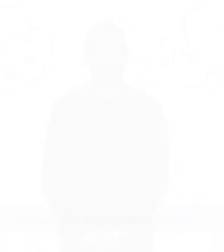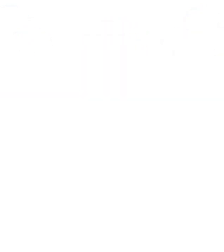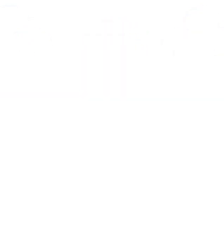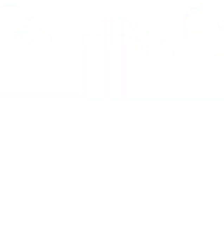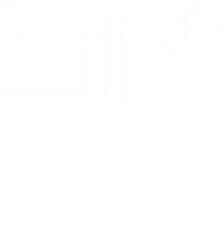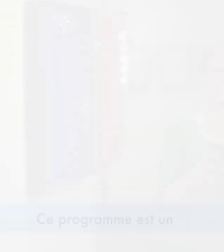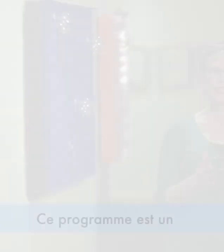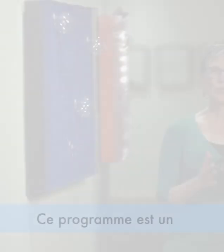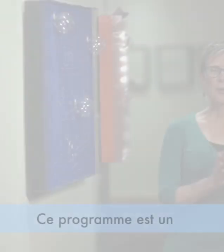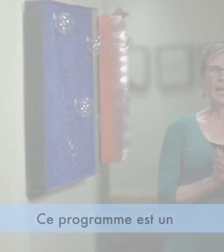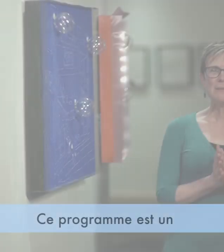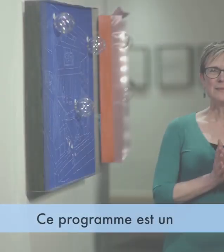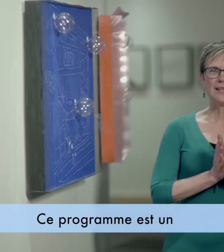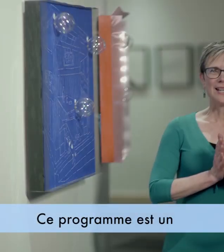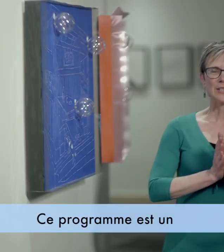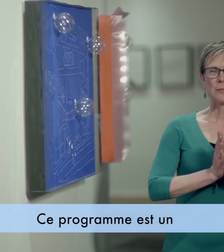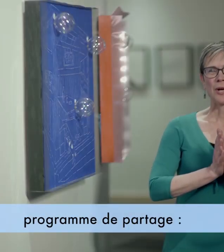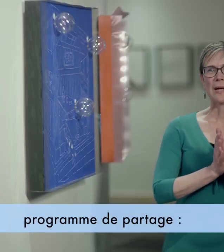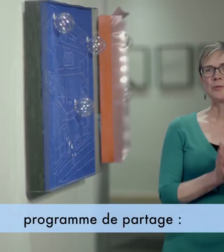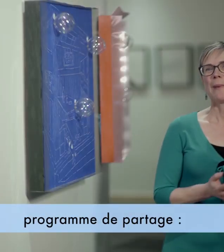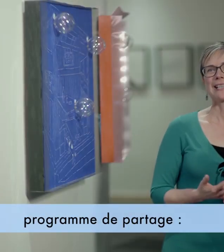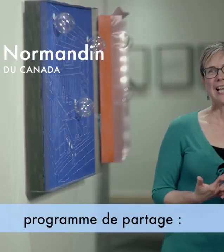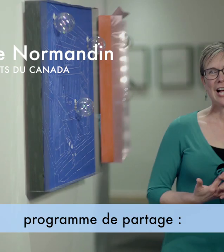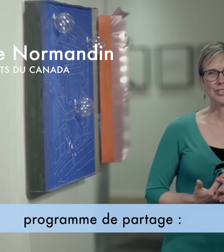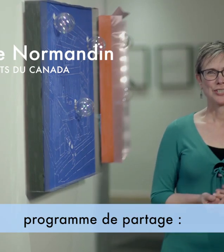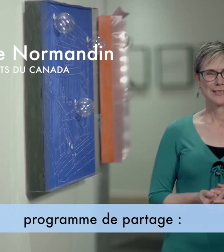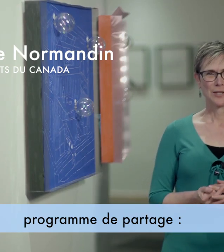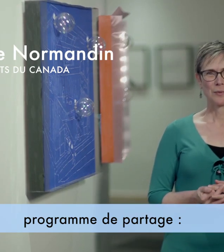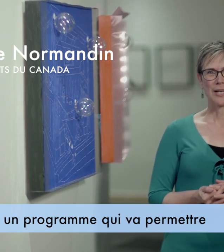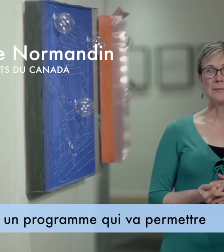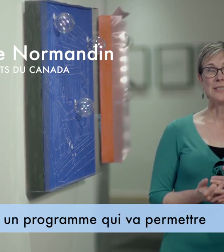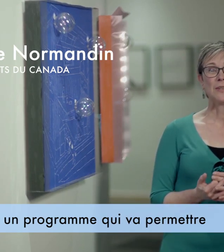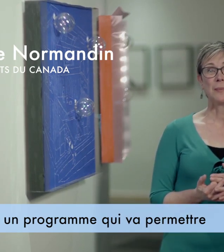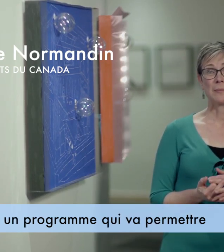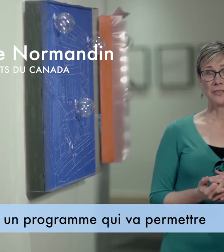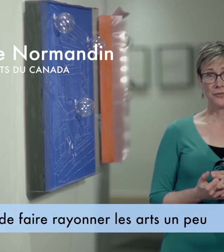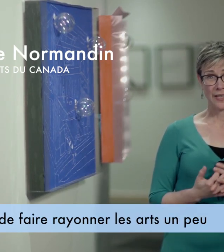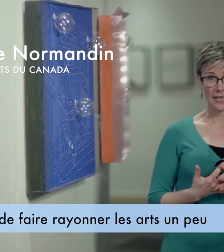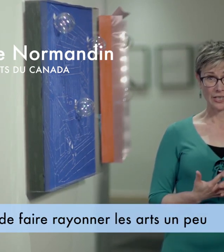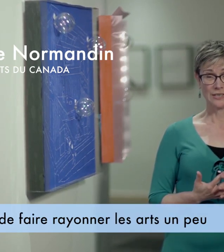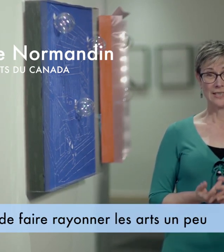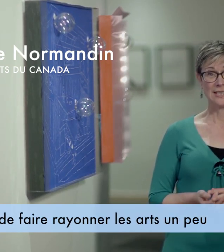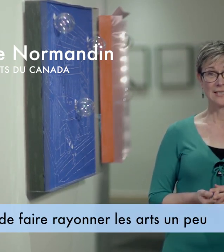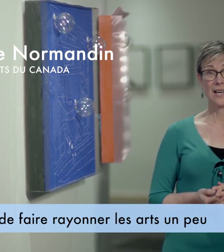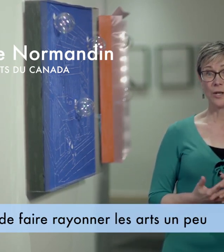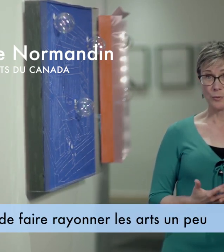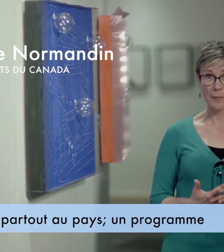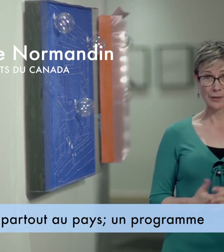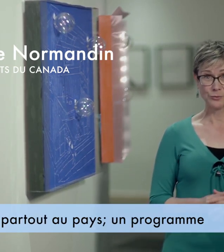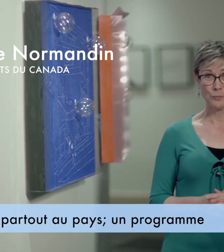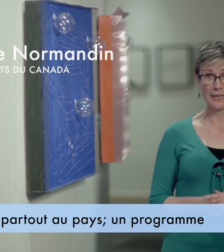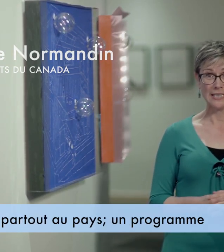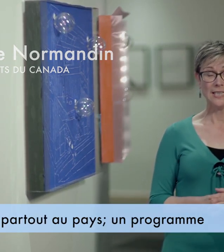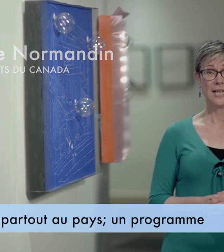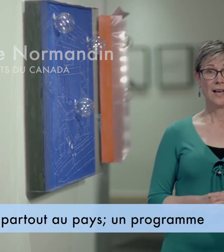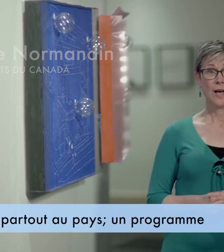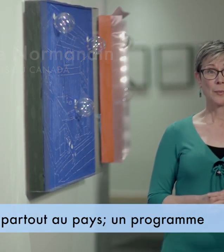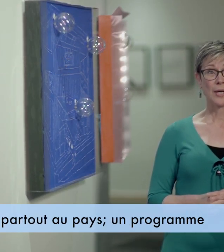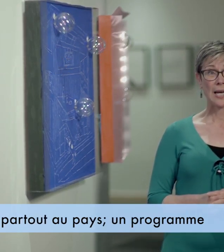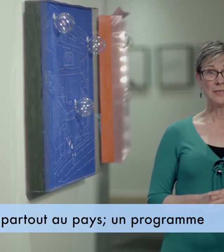artistique. Ce programme est un programme de partage, un programme qui va permettre de faire rayonner les arts un peu partout au pays. Un programme